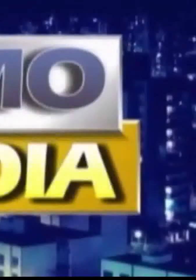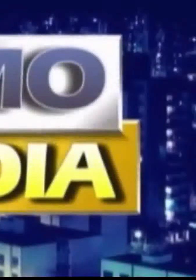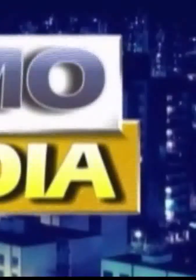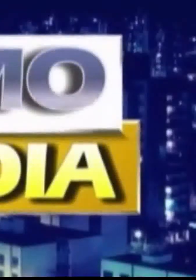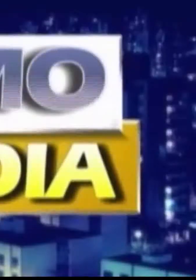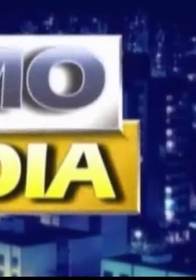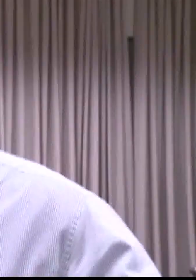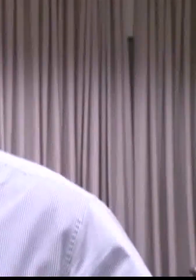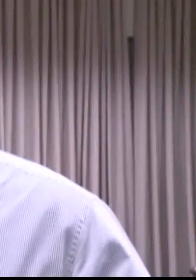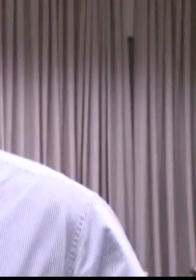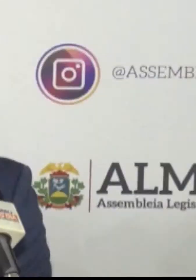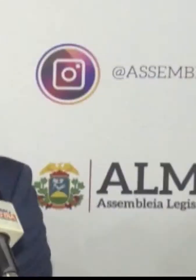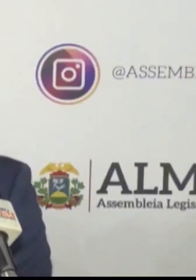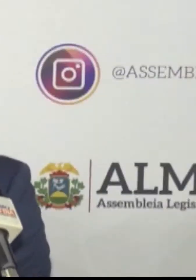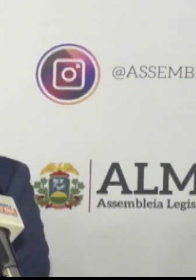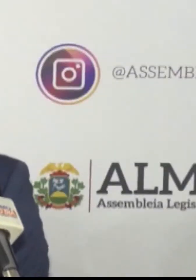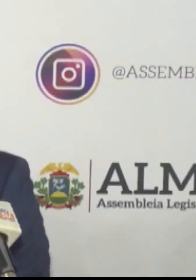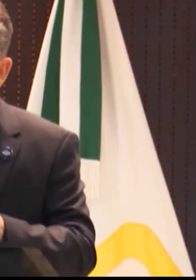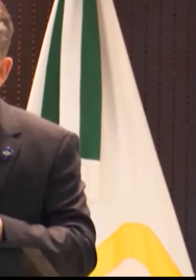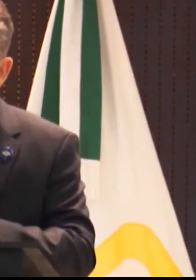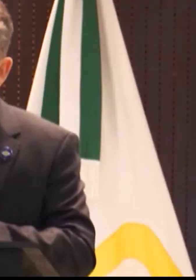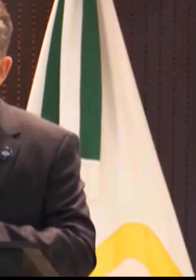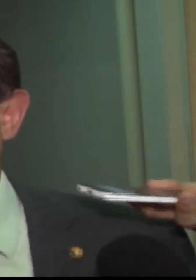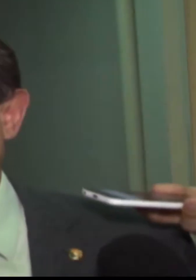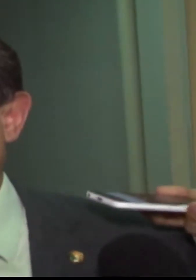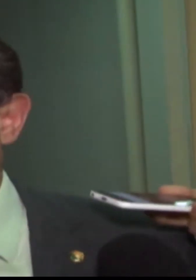O resumo do dia apresenta